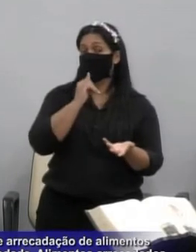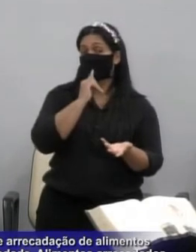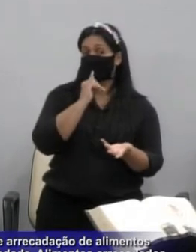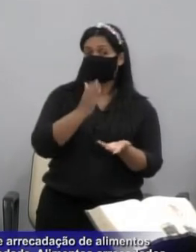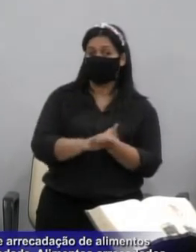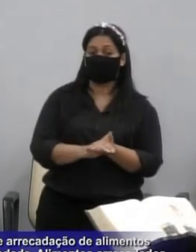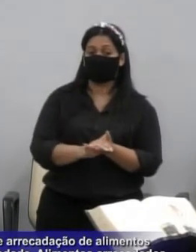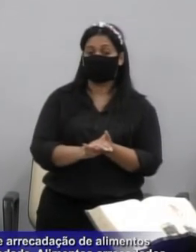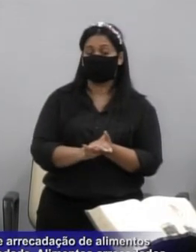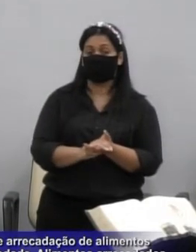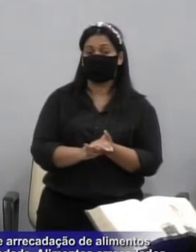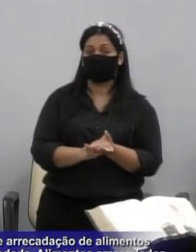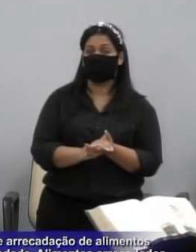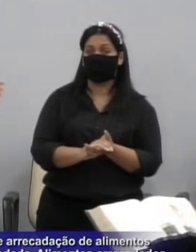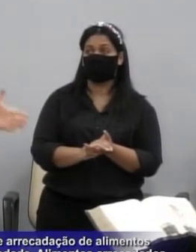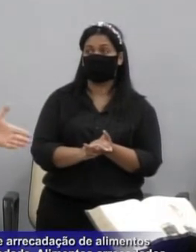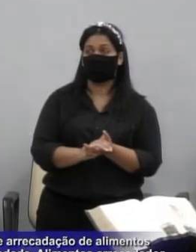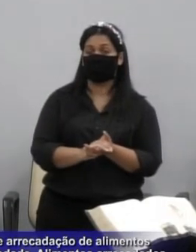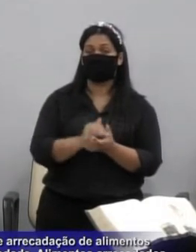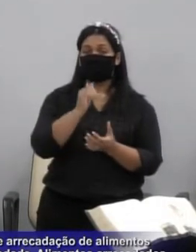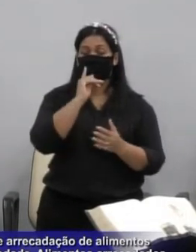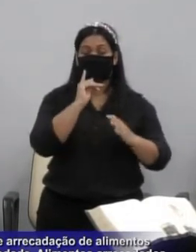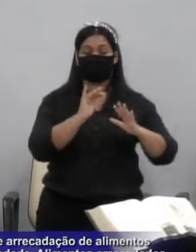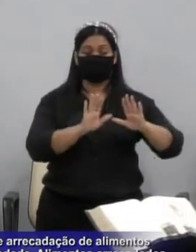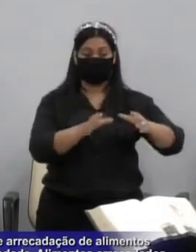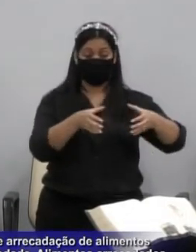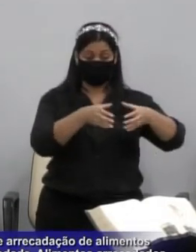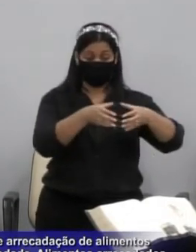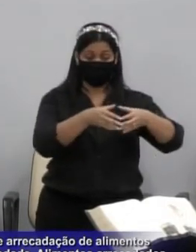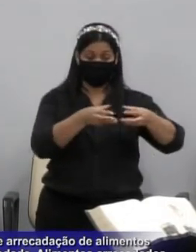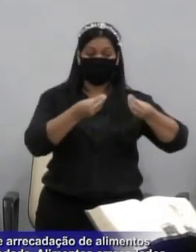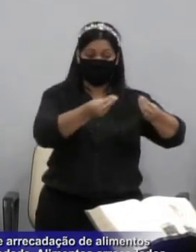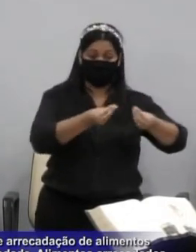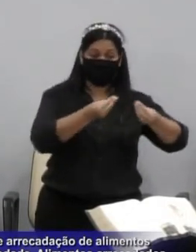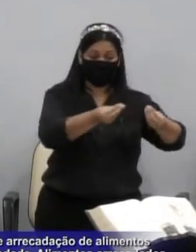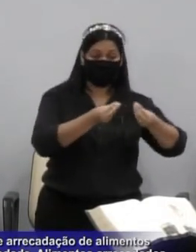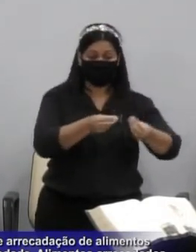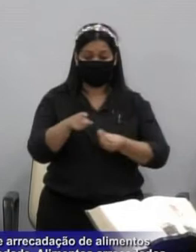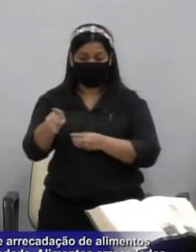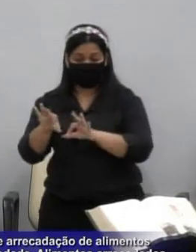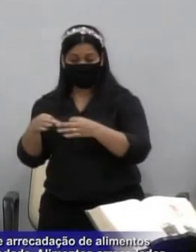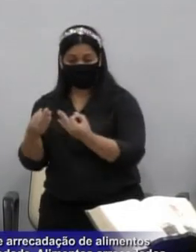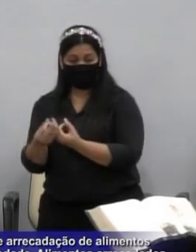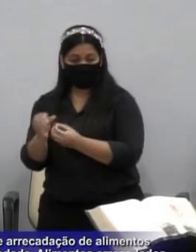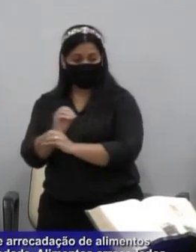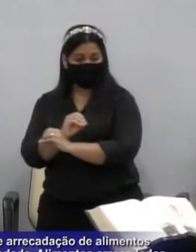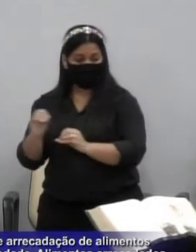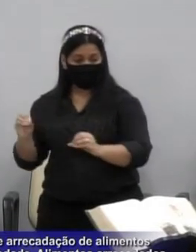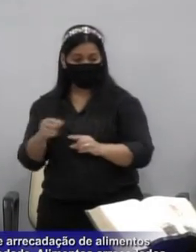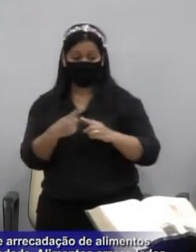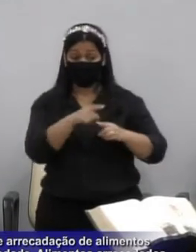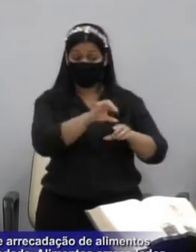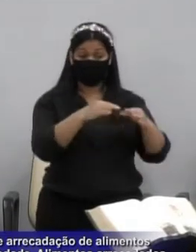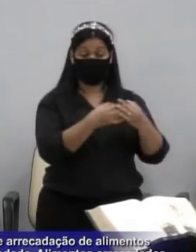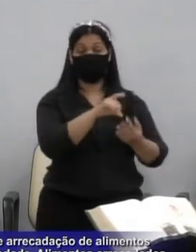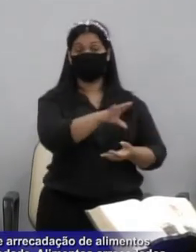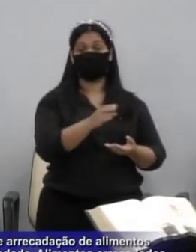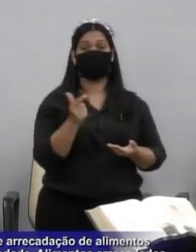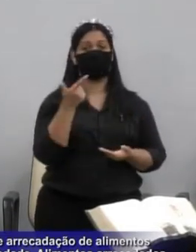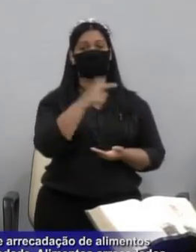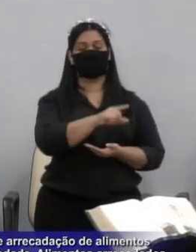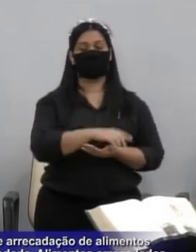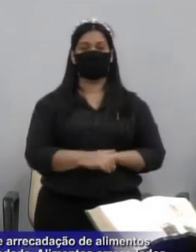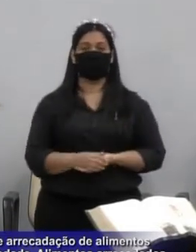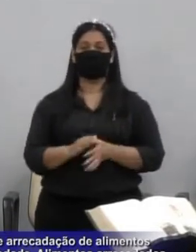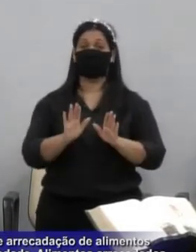não entregue alimentos em excesso para uma pessoa, uma família, e outras fiquem sem. Então, o Fundo Social ele tem um